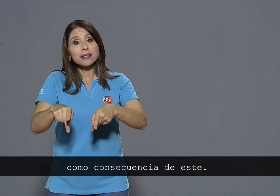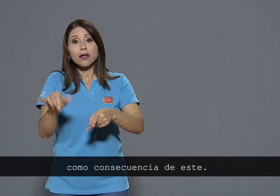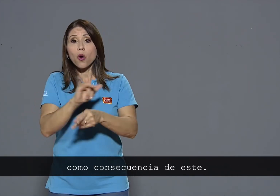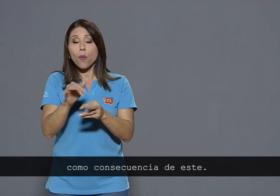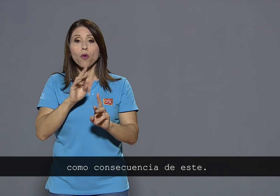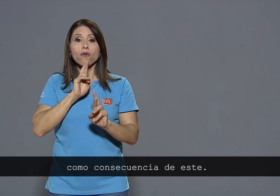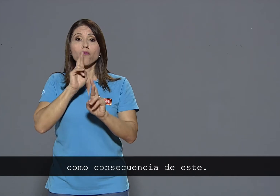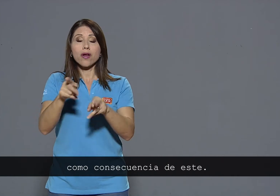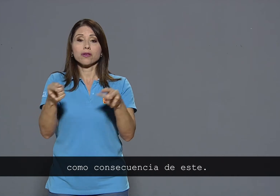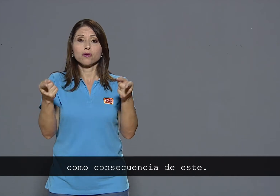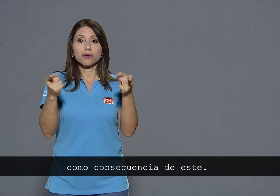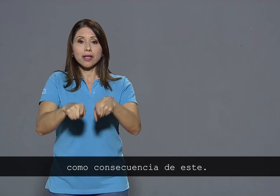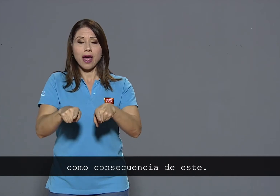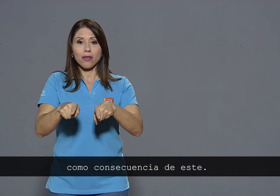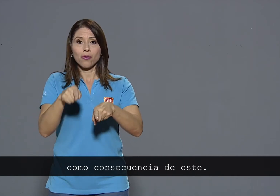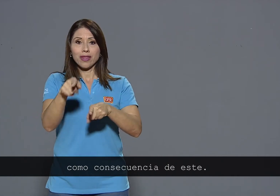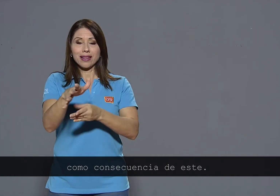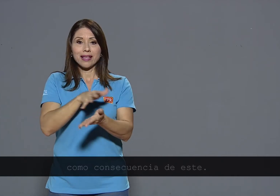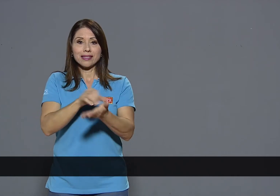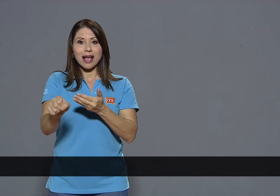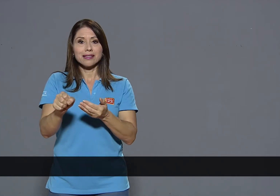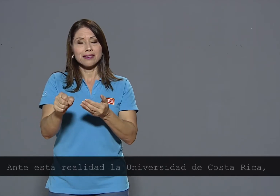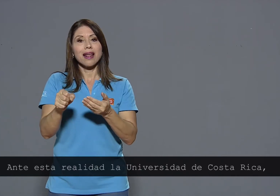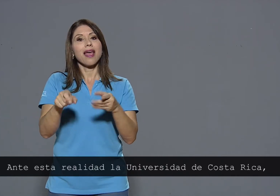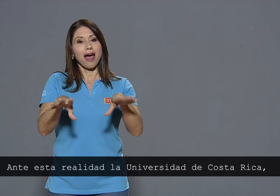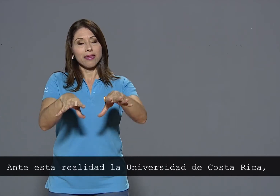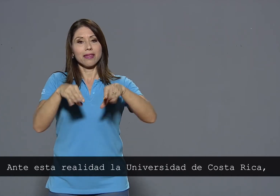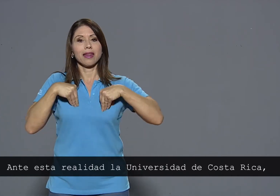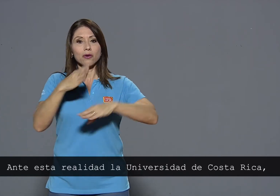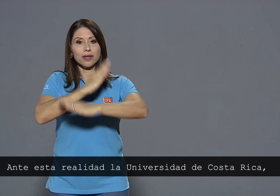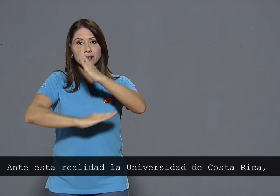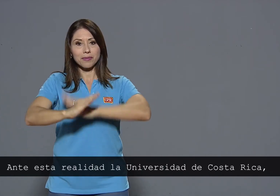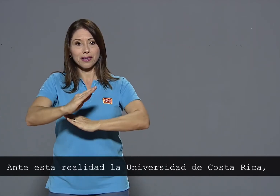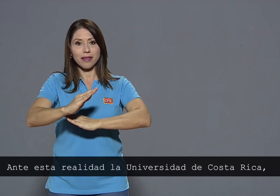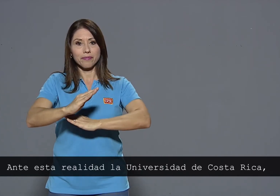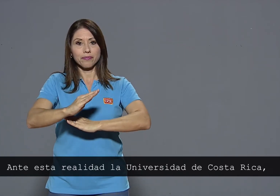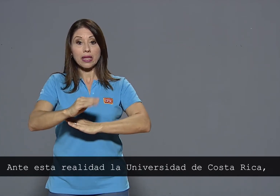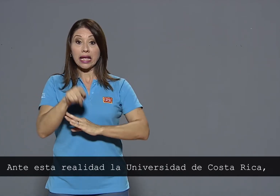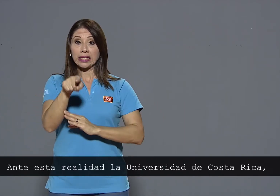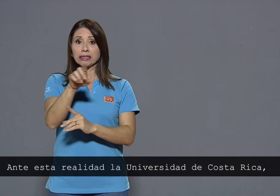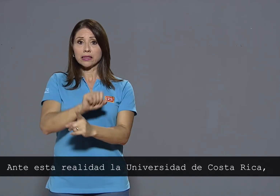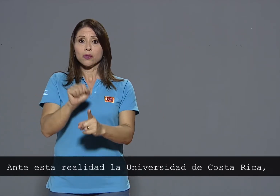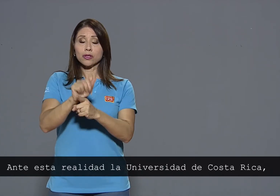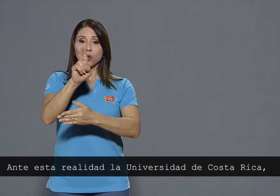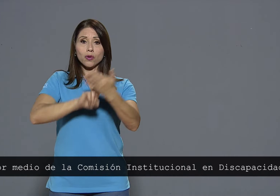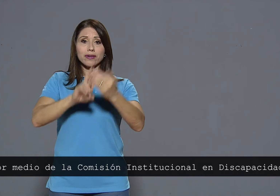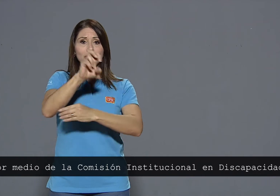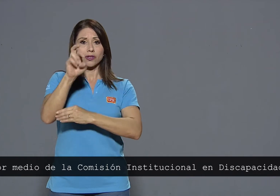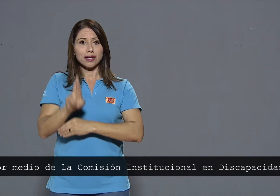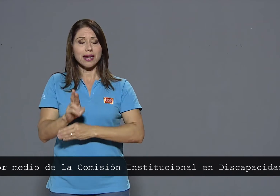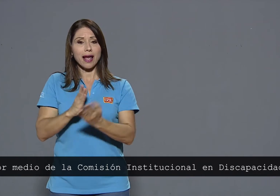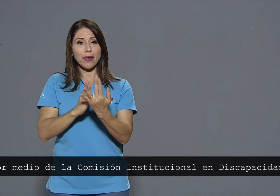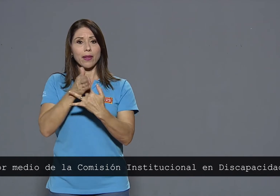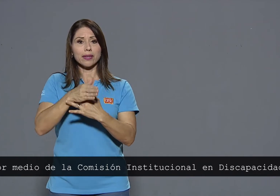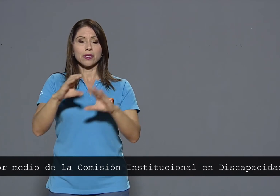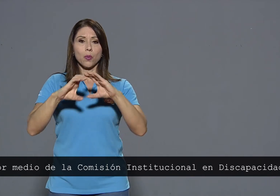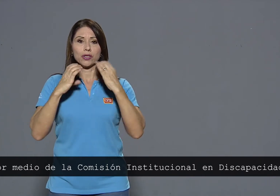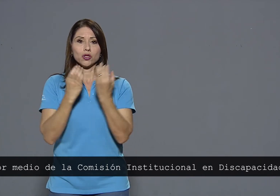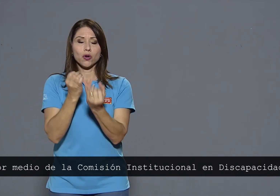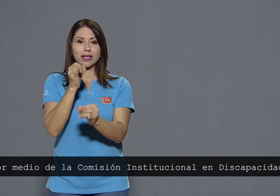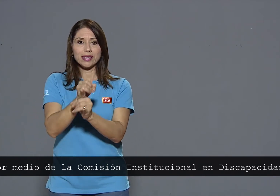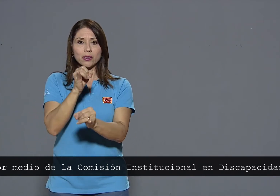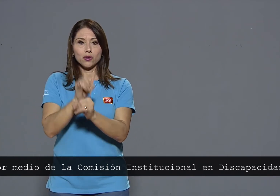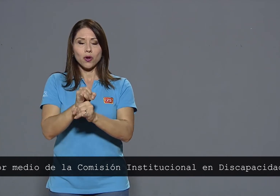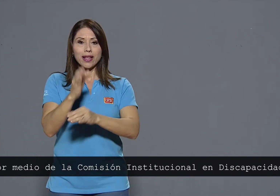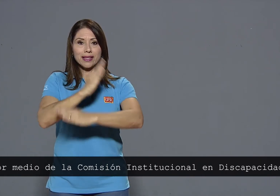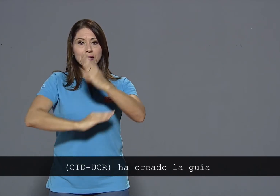discapacidad como consecuencia de este. Ante esta realidad, la Universidad de Costa Rica, por medio de la Comisión